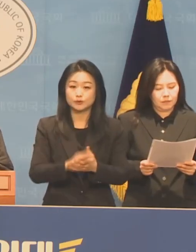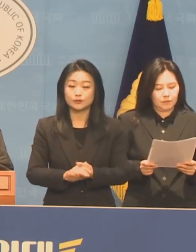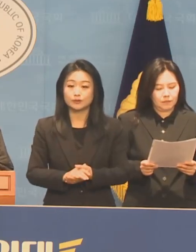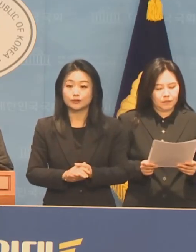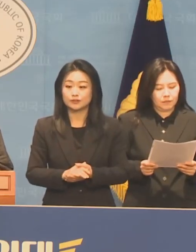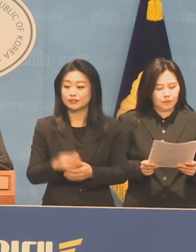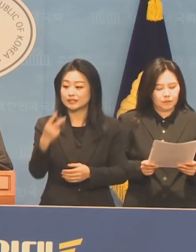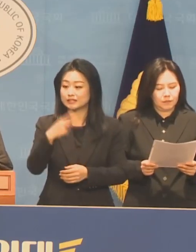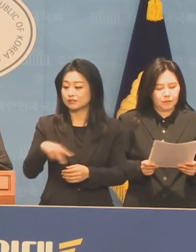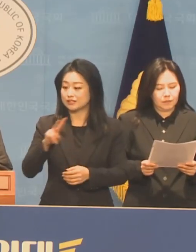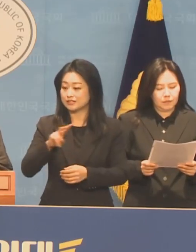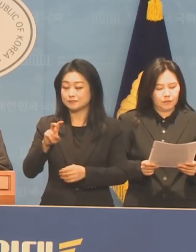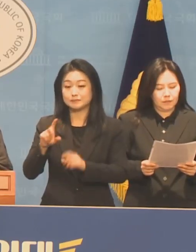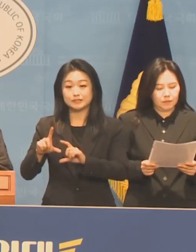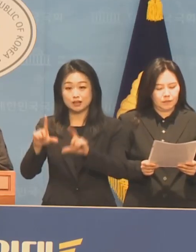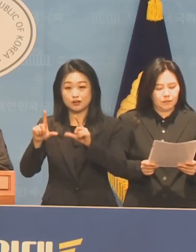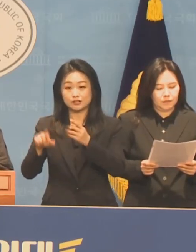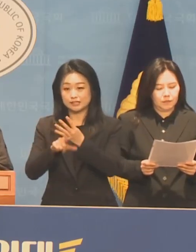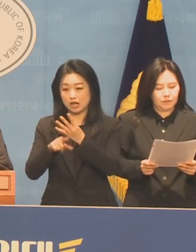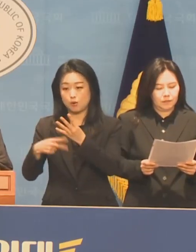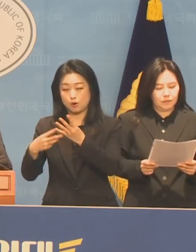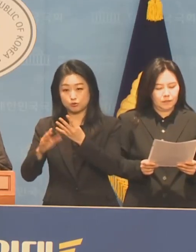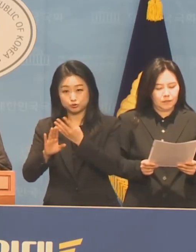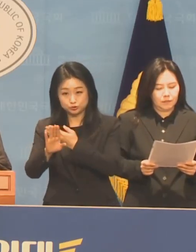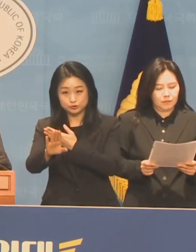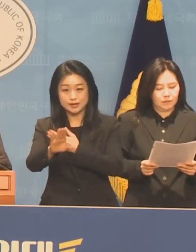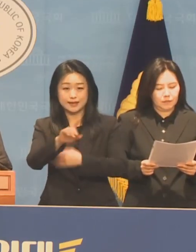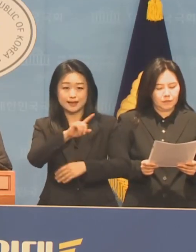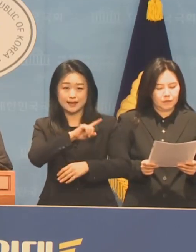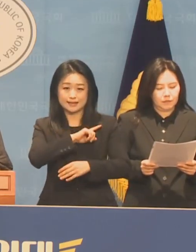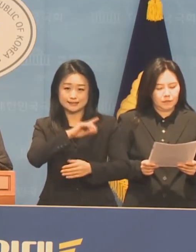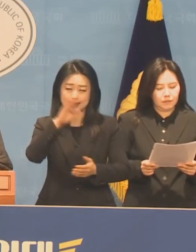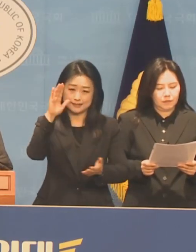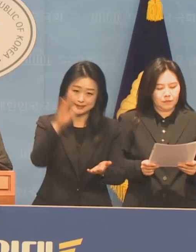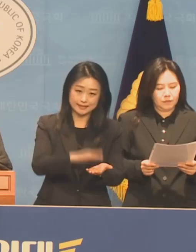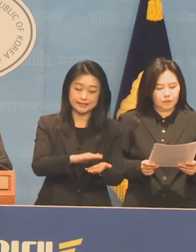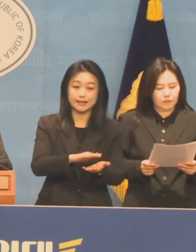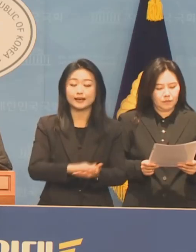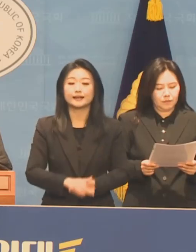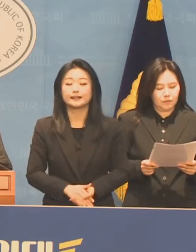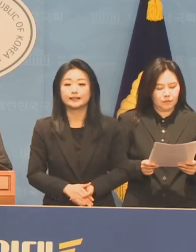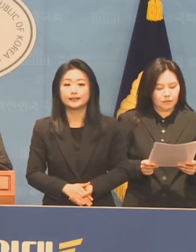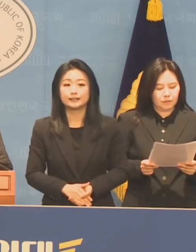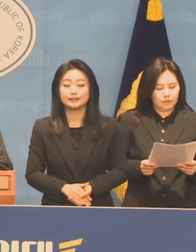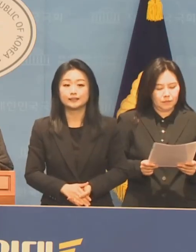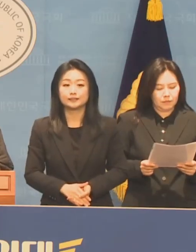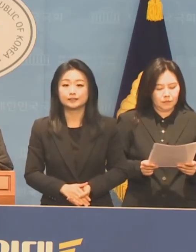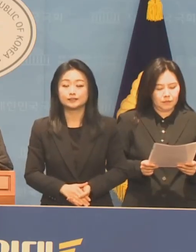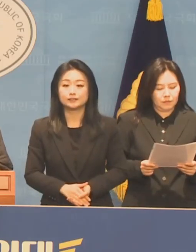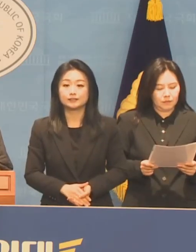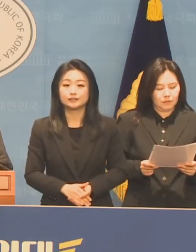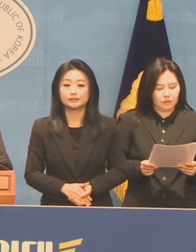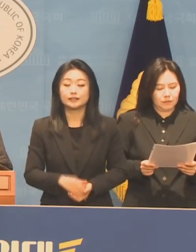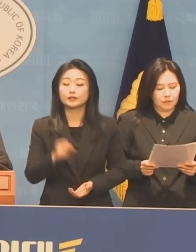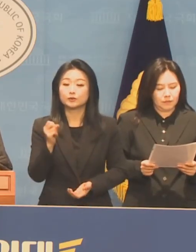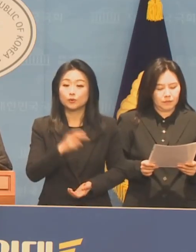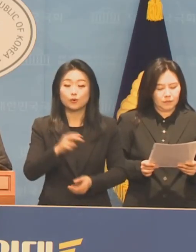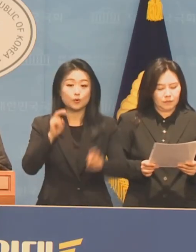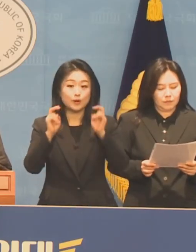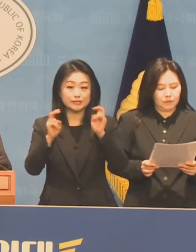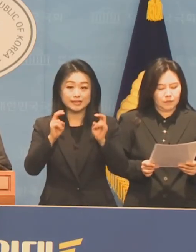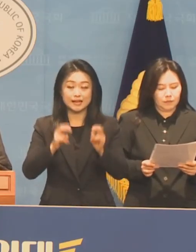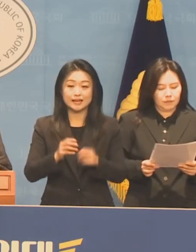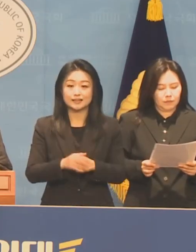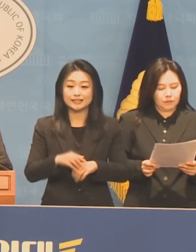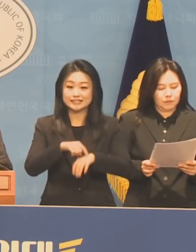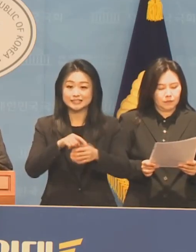최소화되었던 2020년 4월 이후 가장 낮은 수치를 기록했고, 기업 심리 지수는